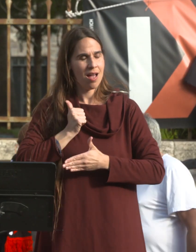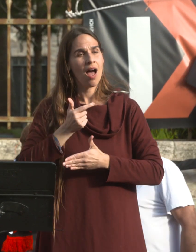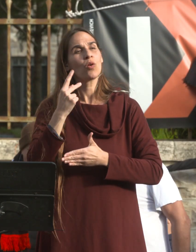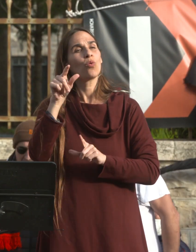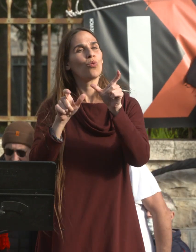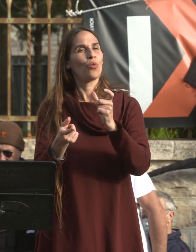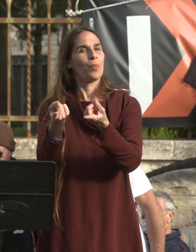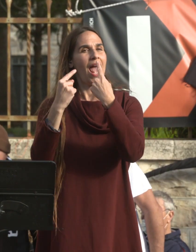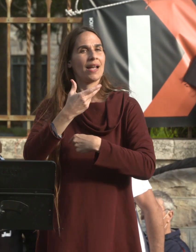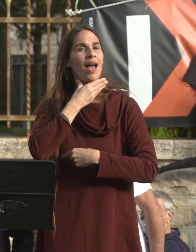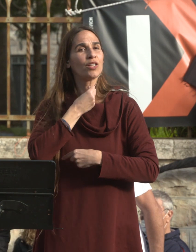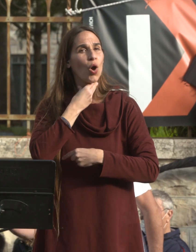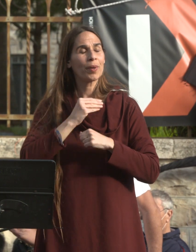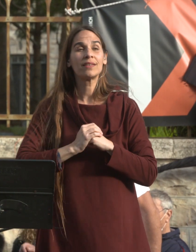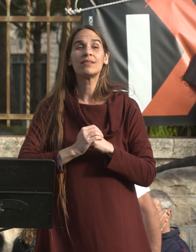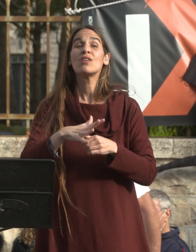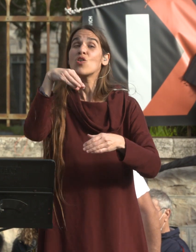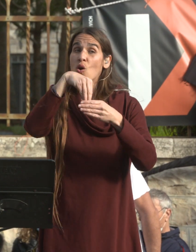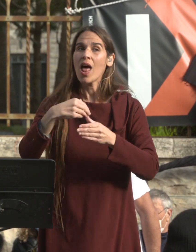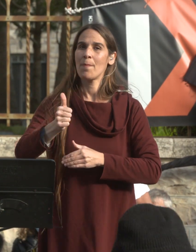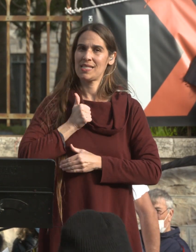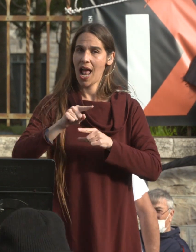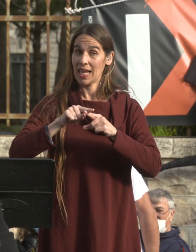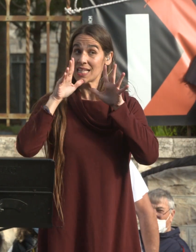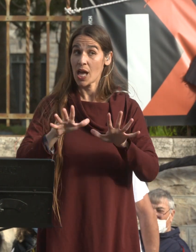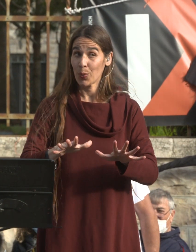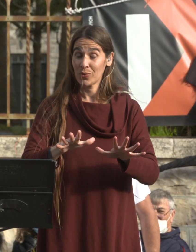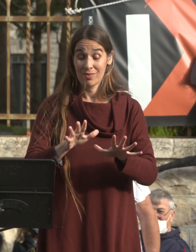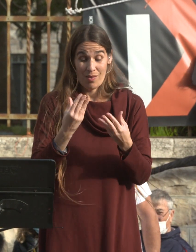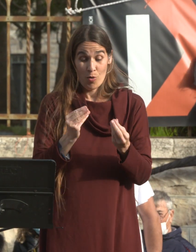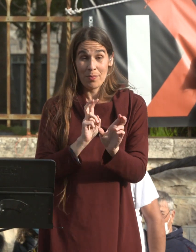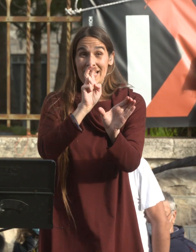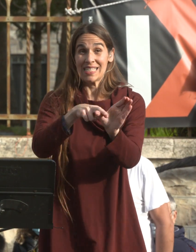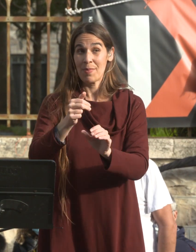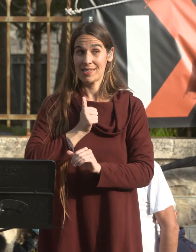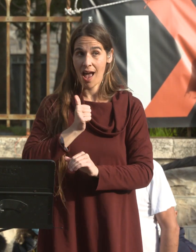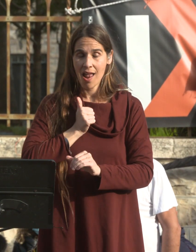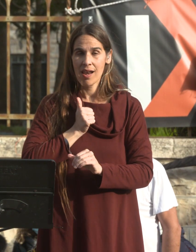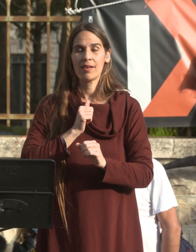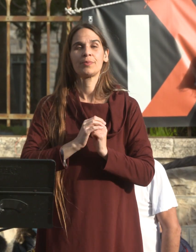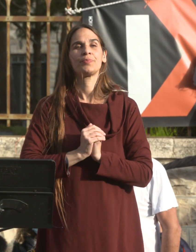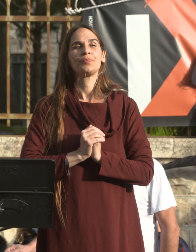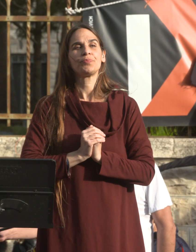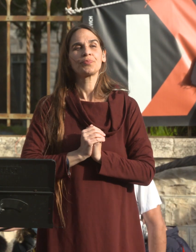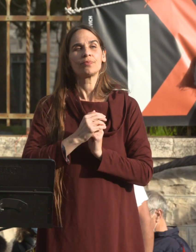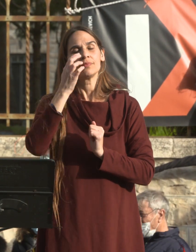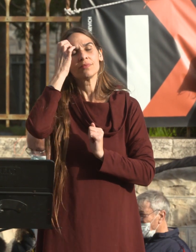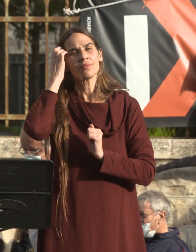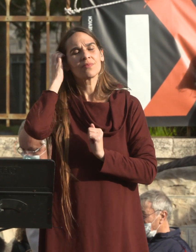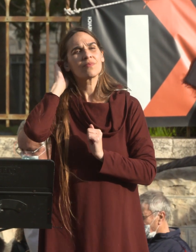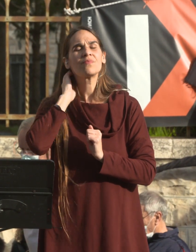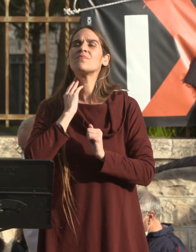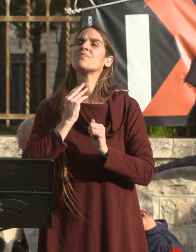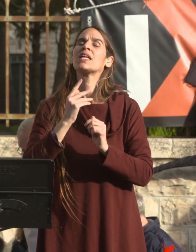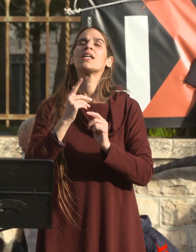העדה האתיופית, כולל בצהל, לא הם עומדים להתגייס בקיץ הקרוב. דיברתי איתם על